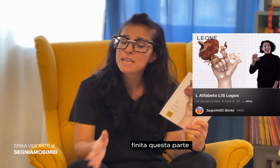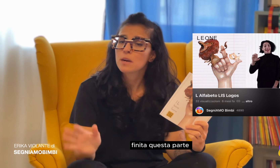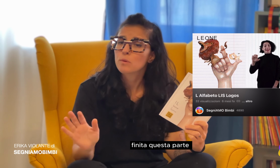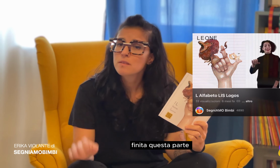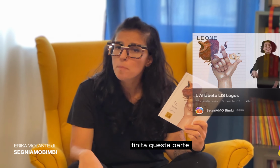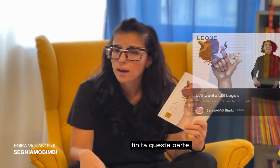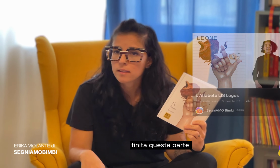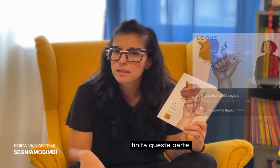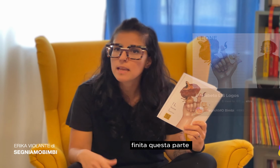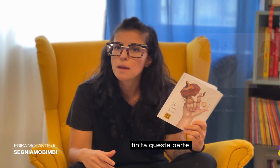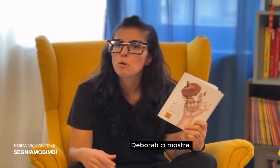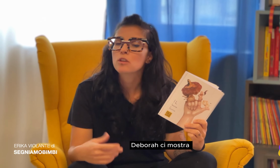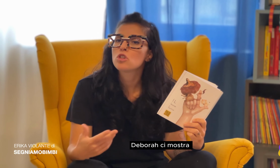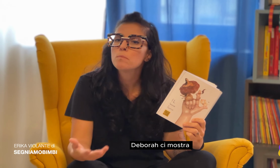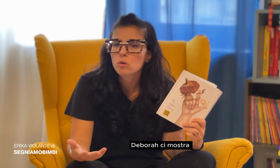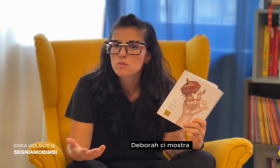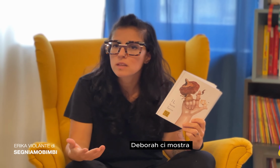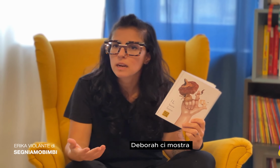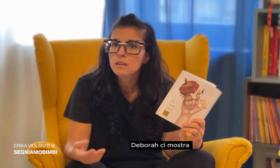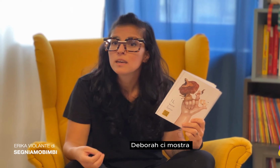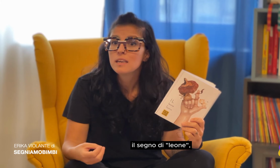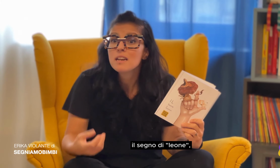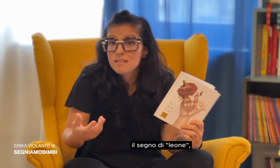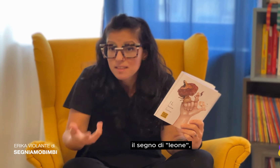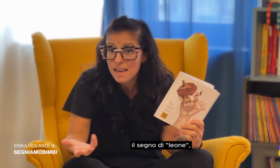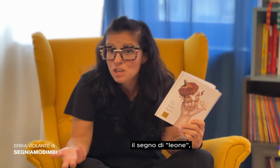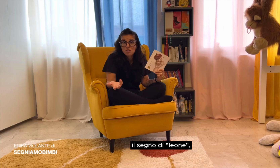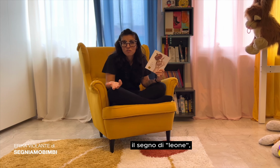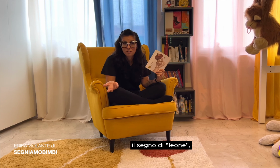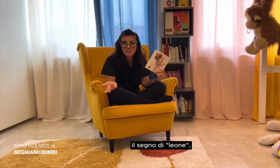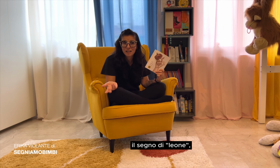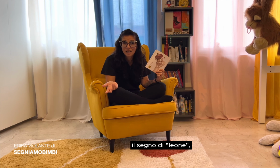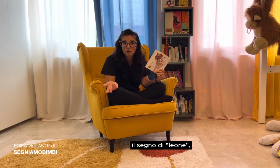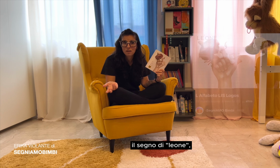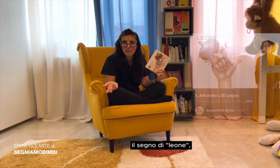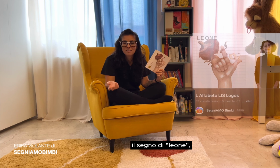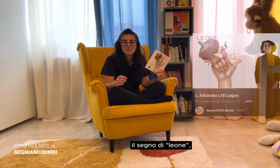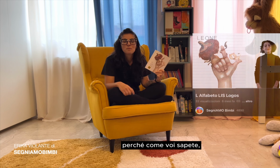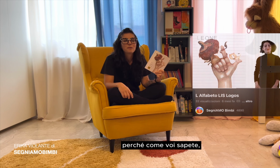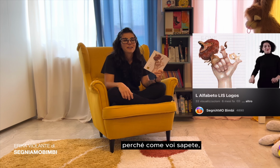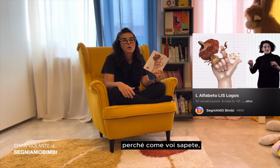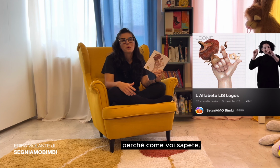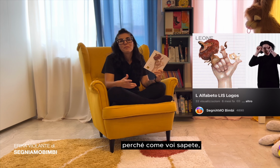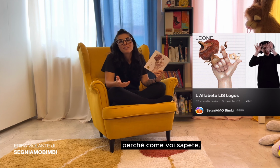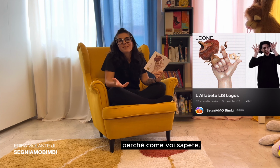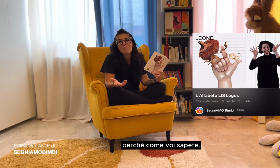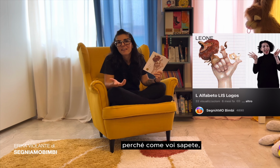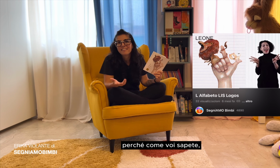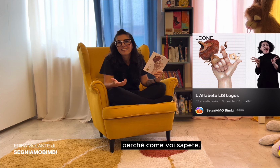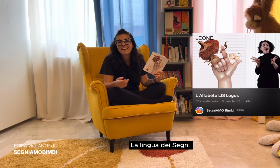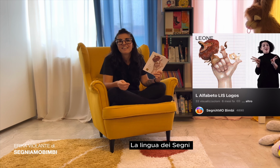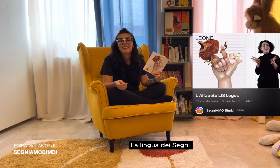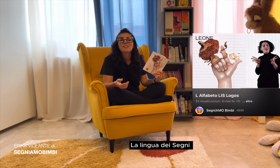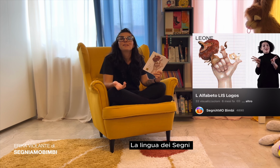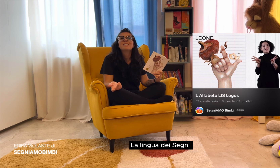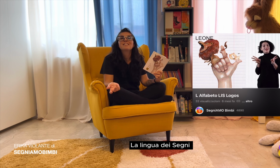Finita questa parte, Deborah ci mostra il segno di leone. Perché come voi sapete la lingua dei